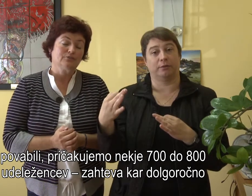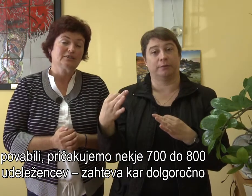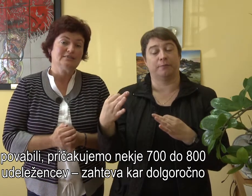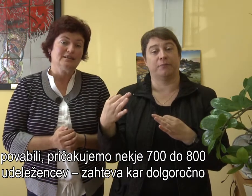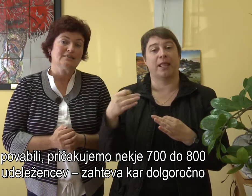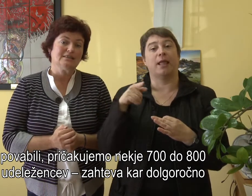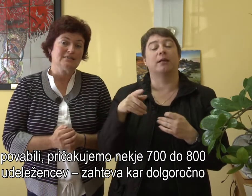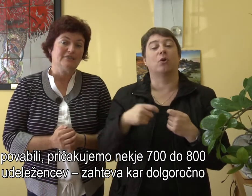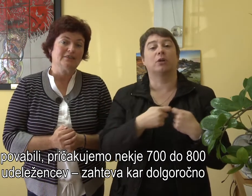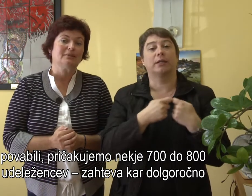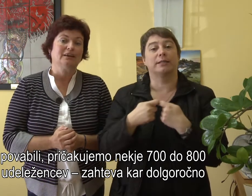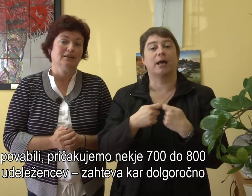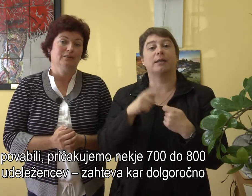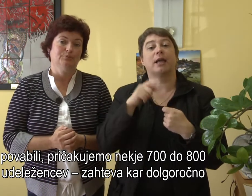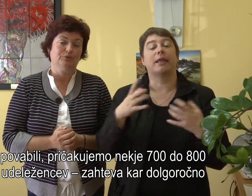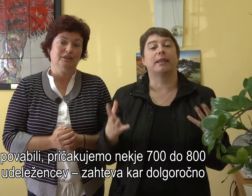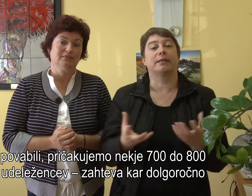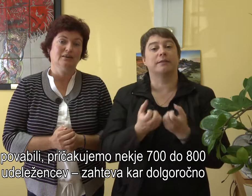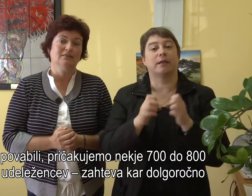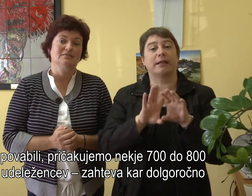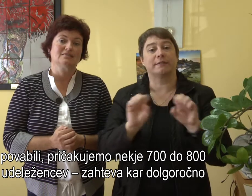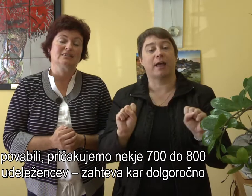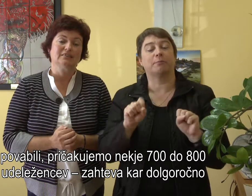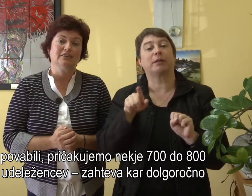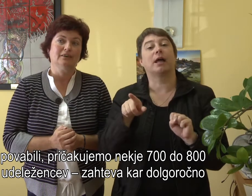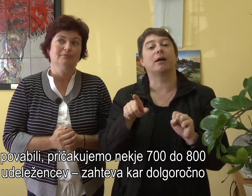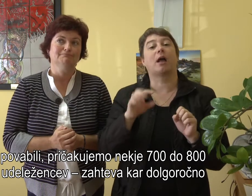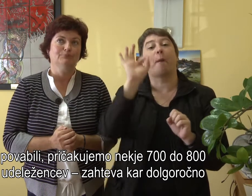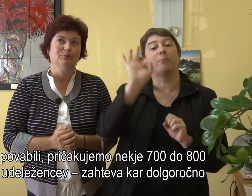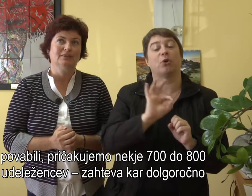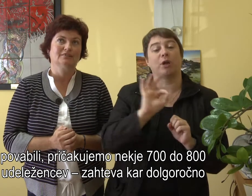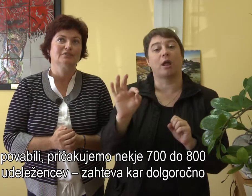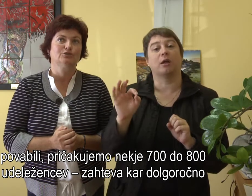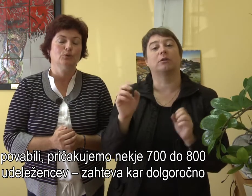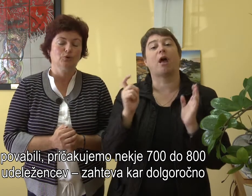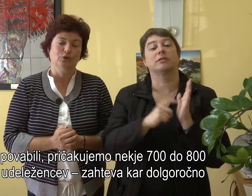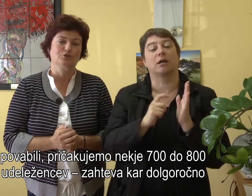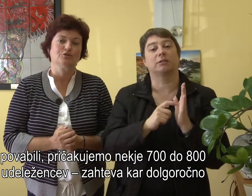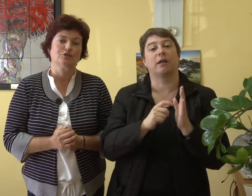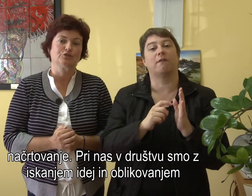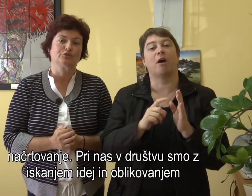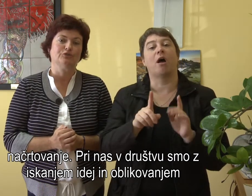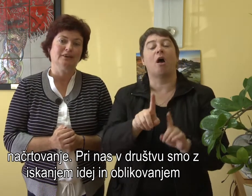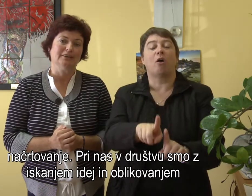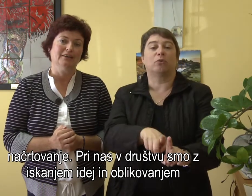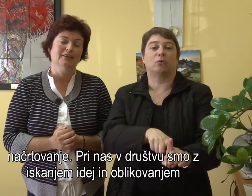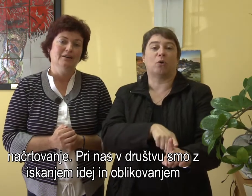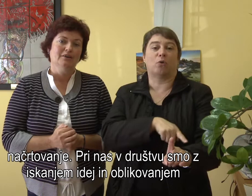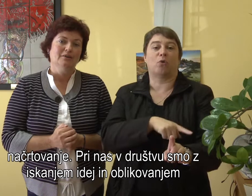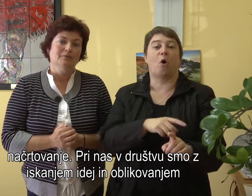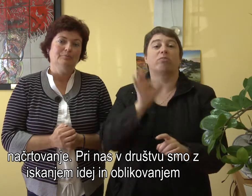tak organizacija in izvedba takega projekta zahteva, bom rekla, kar dolgoročno